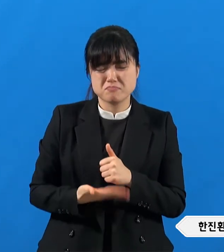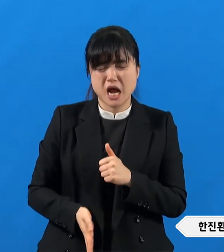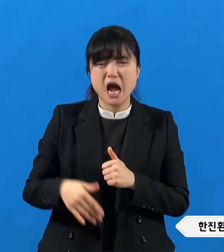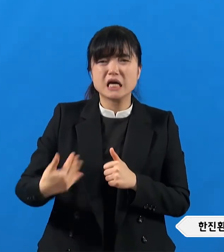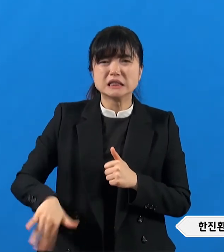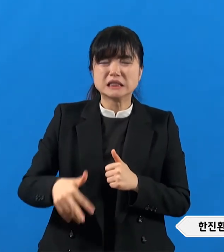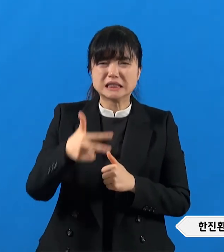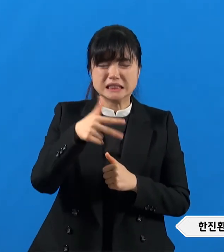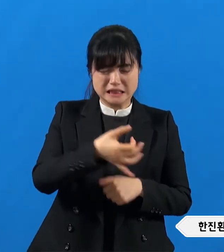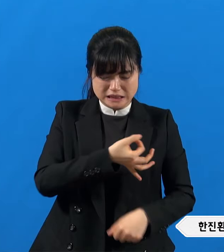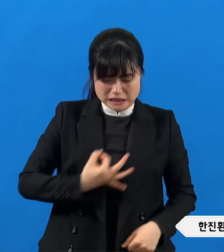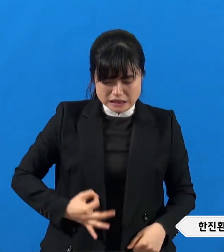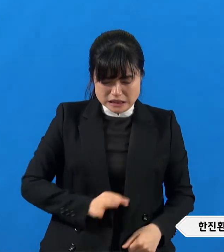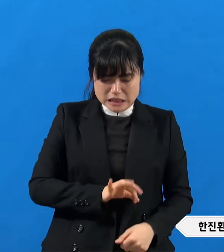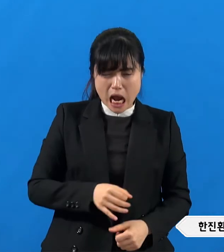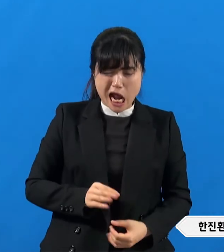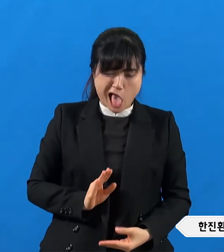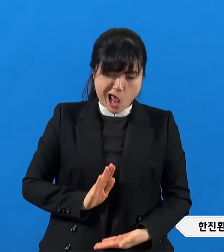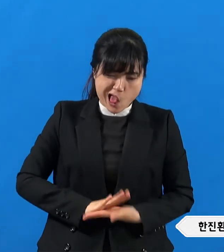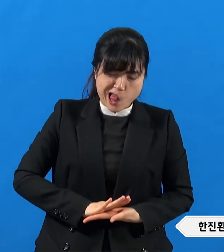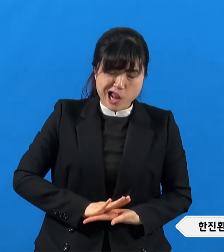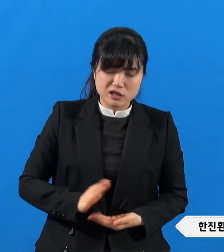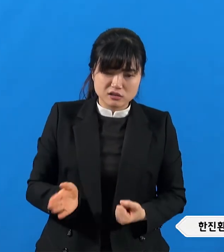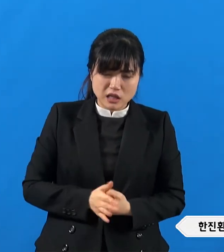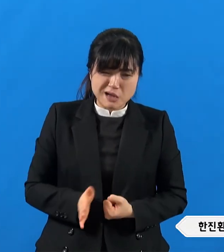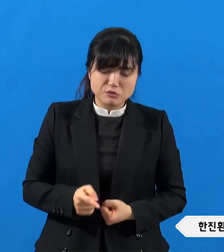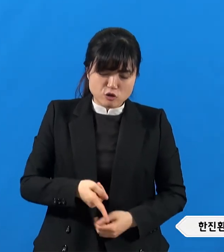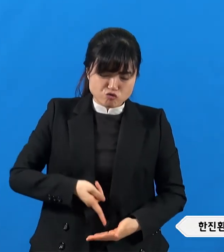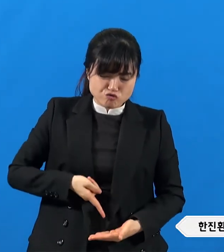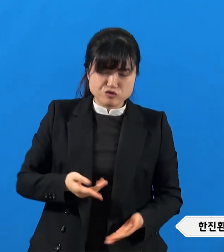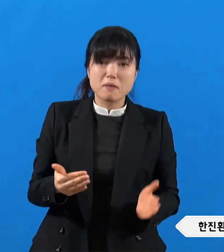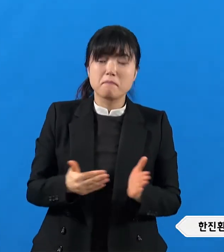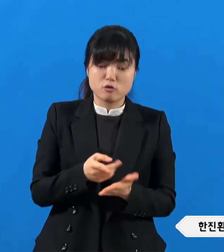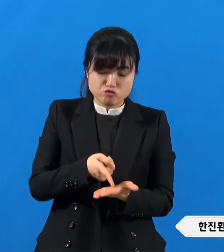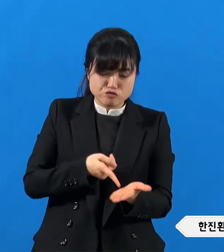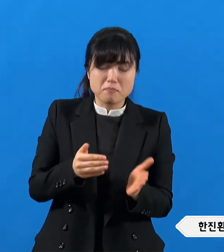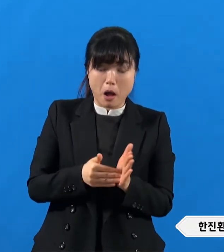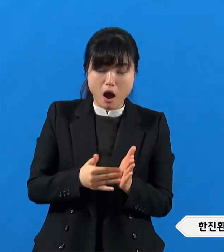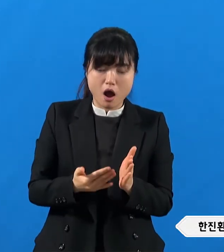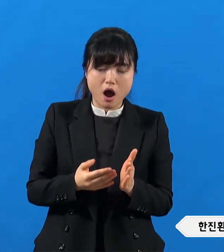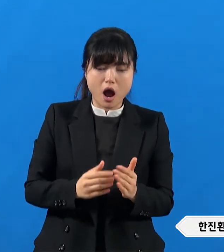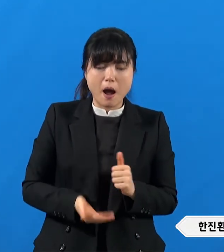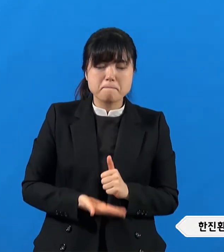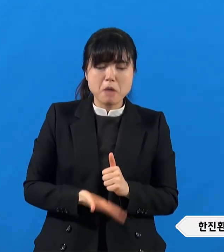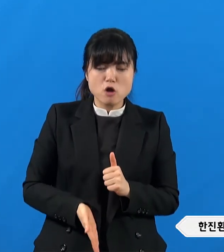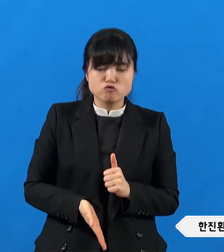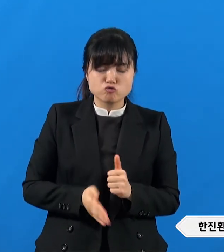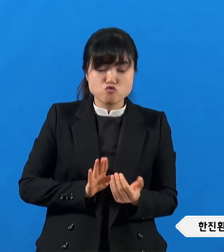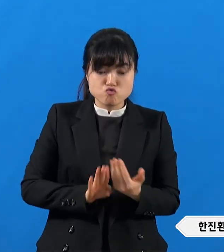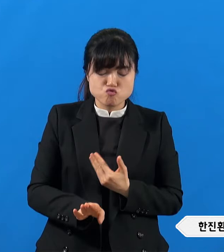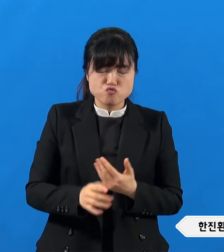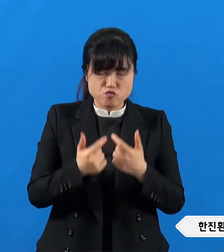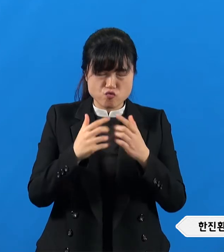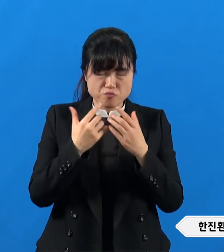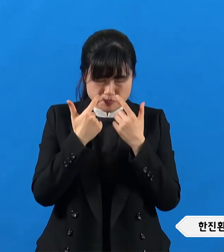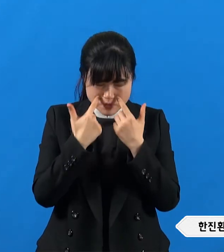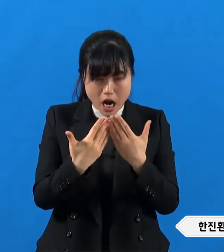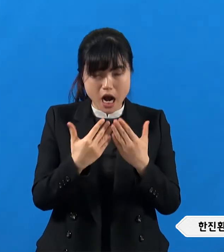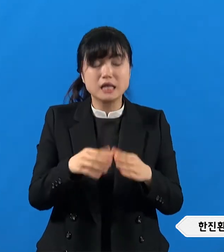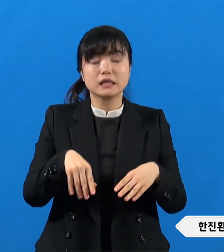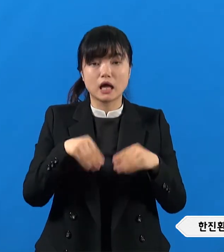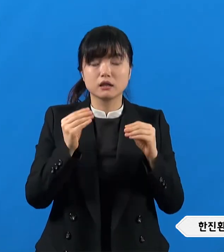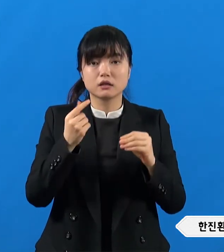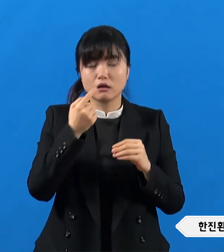장유착이 돼서 수술을 했는데, 그럼 이제 방구가 나와야 이제 수술이 완벽하게 다 끝난 증거인데 지금 몇